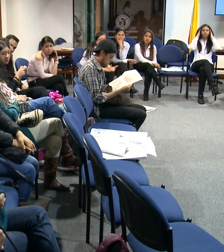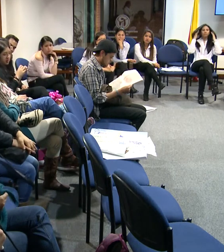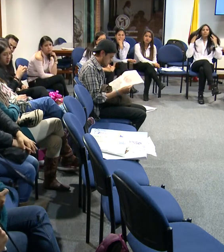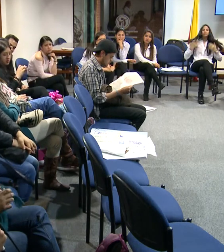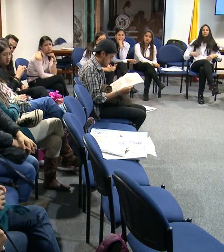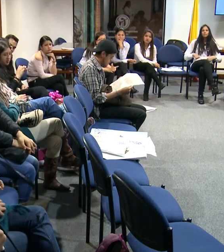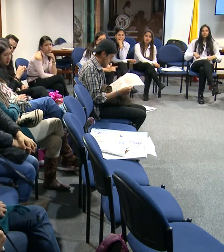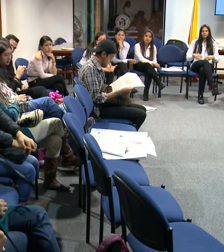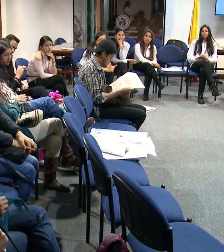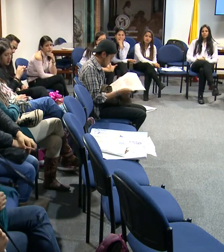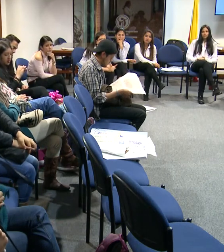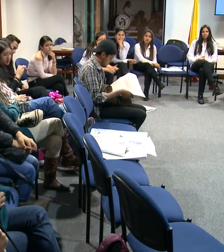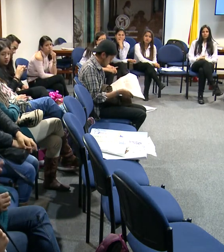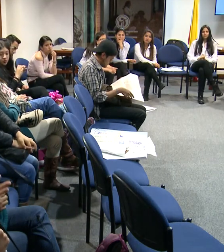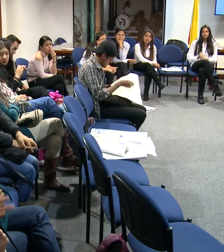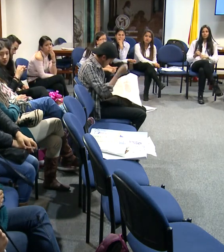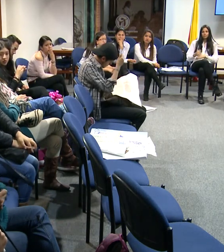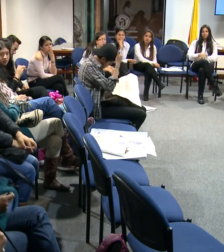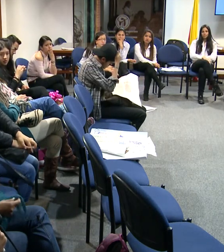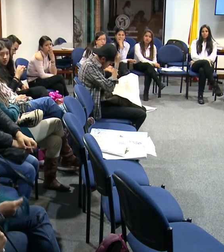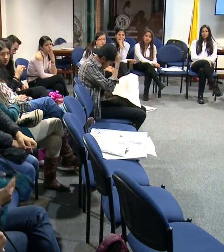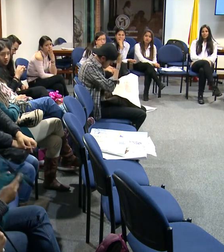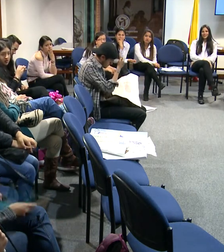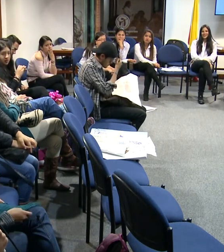licenciatura y desde su